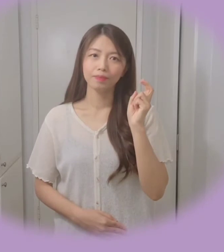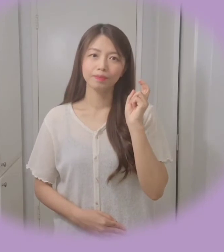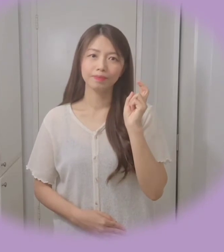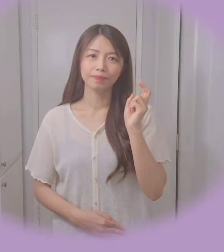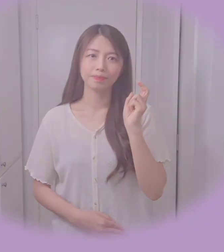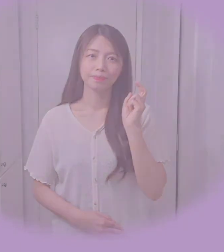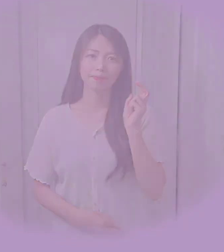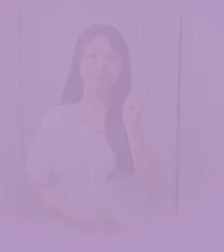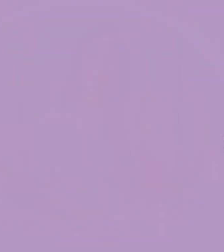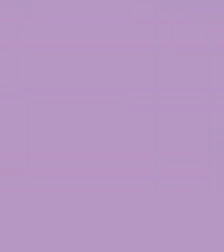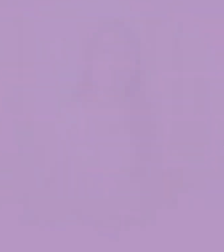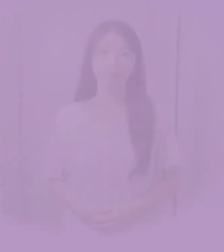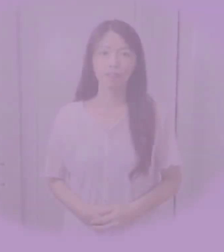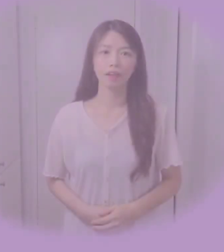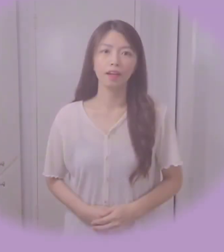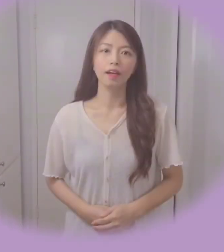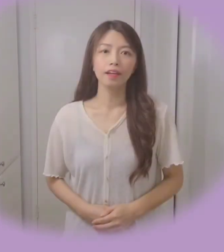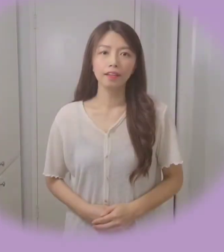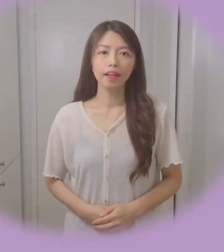왔나봐.